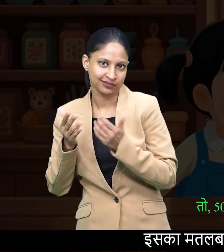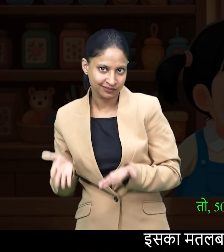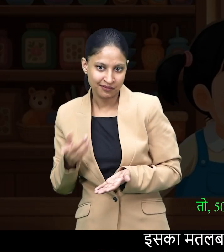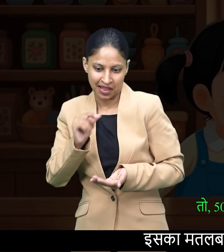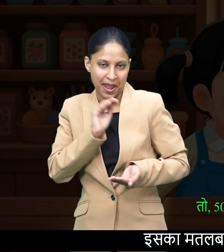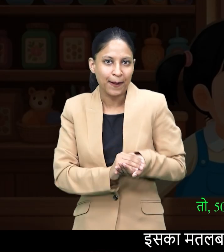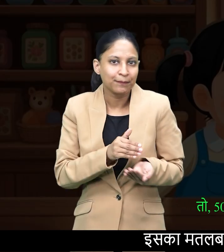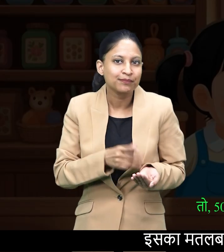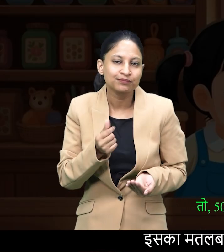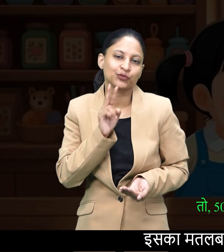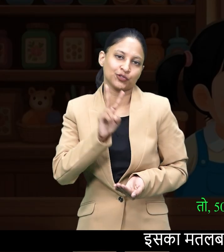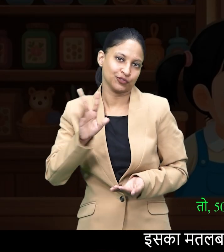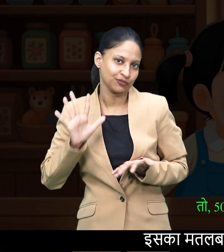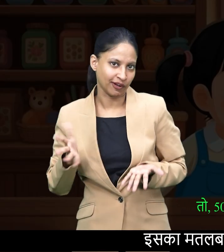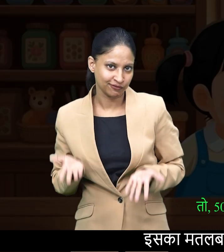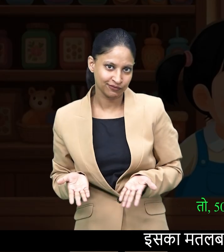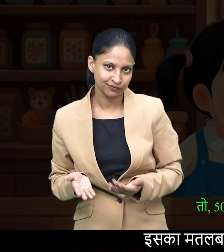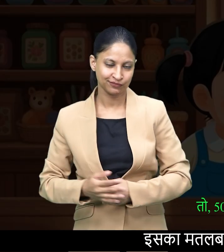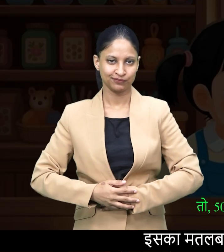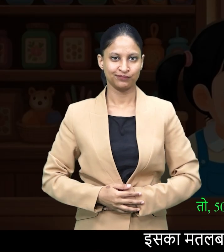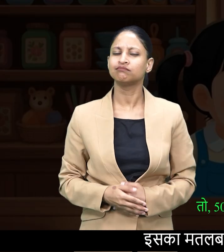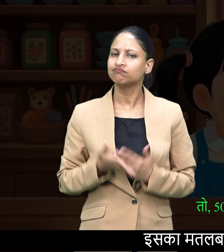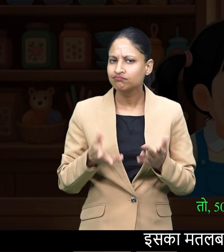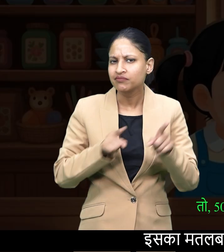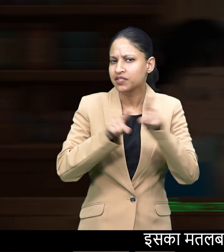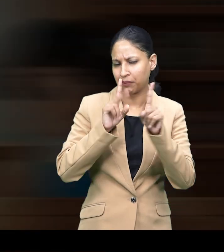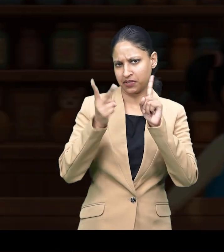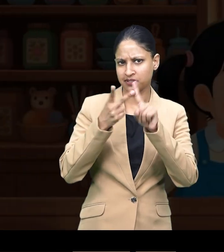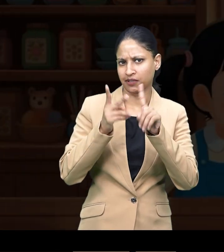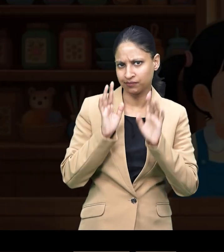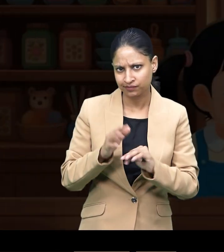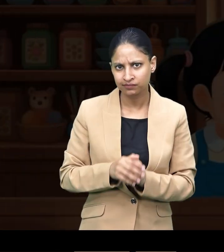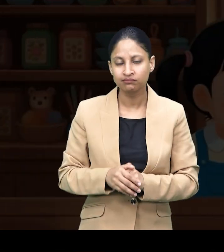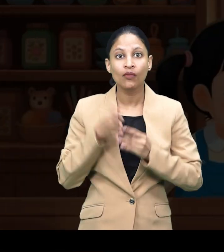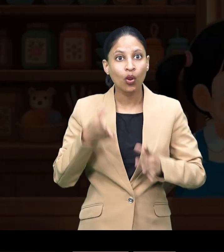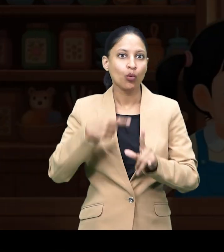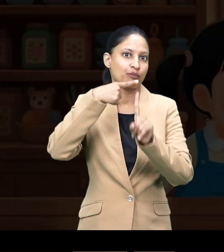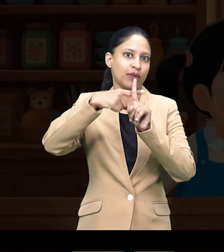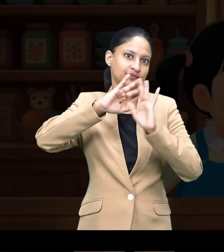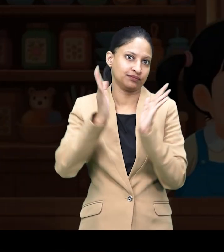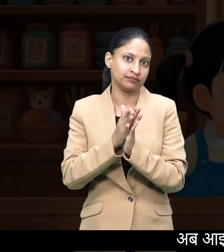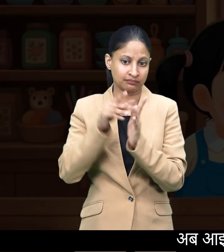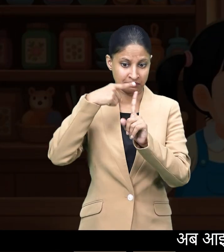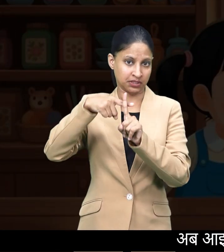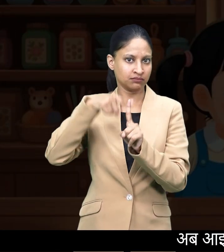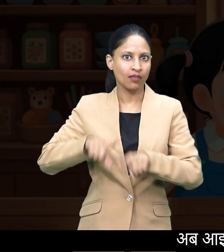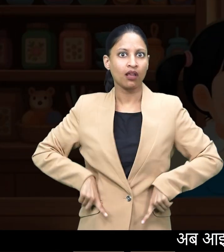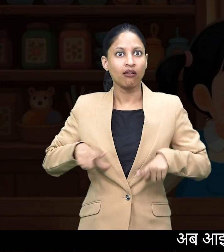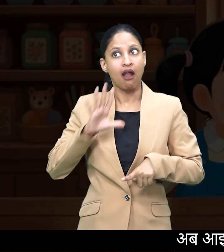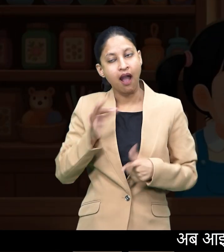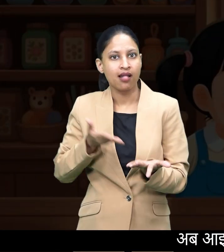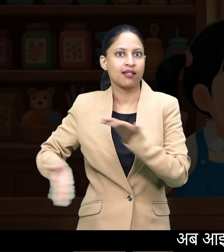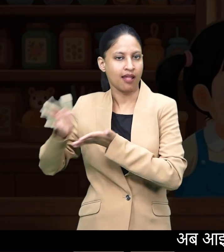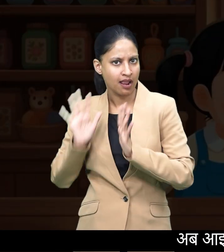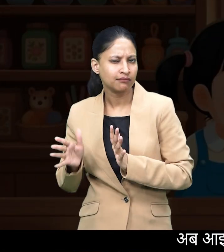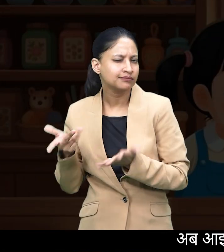इसका मतलब है कि आपके पास अभी भी 225 बचे हैं। उदाहरण नंबर 2, जोड़। अब आइए